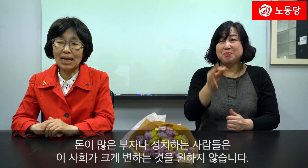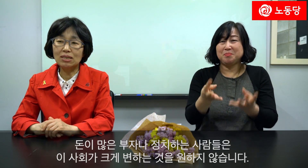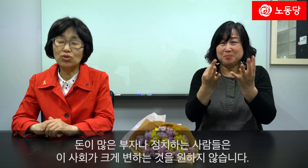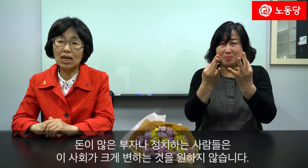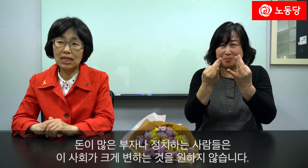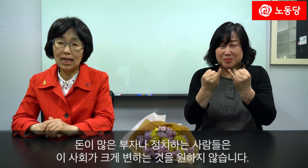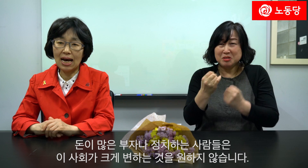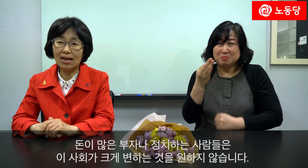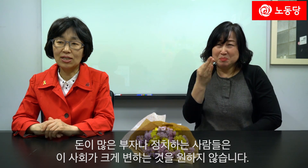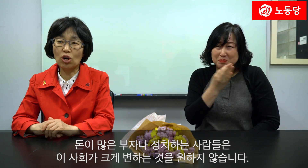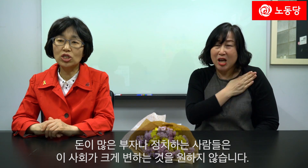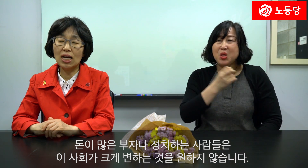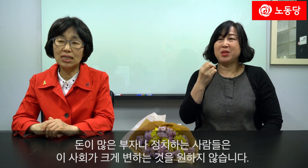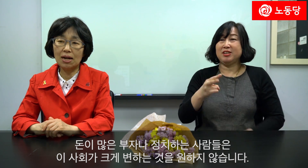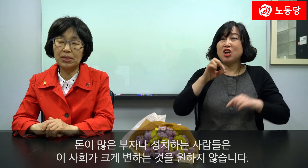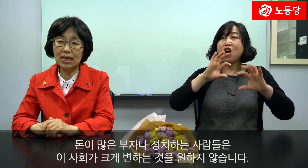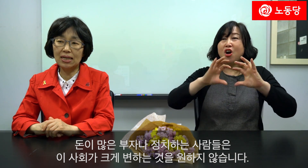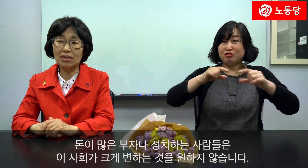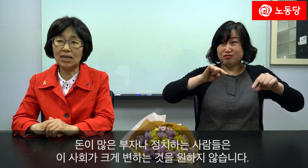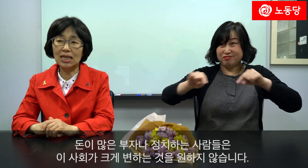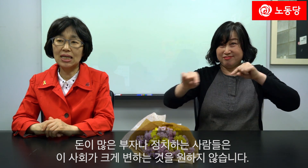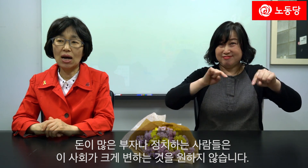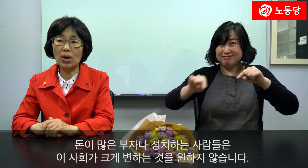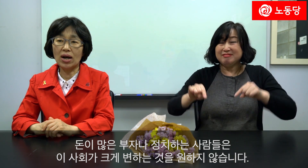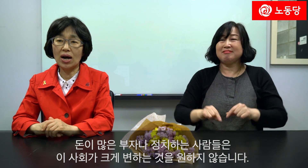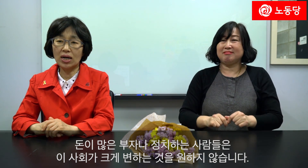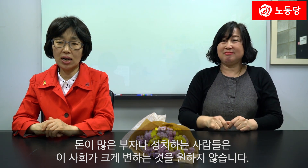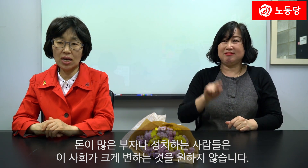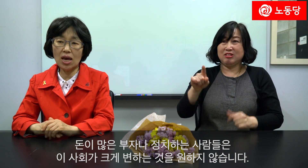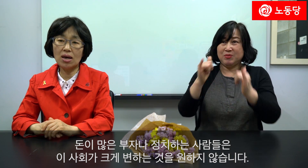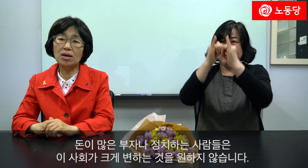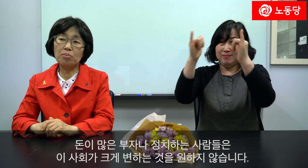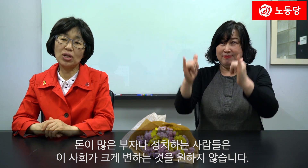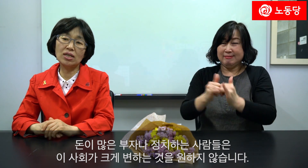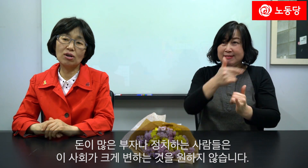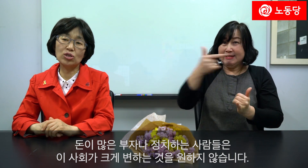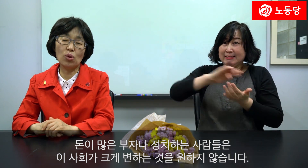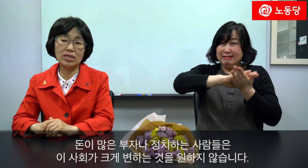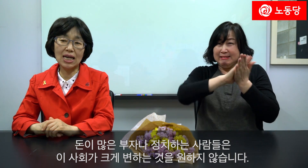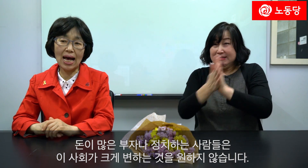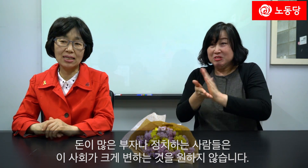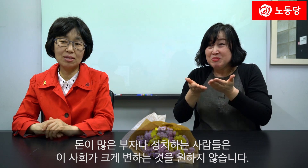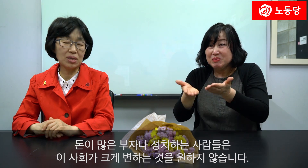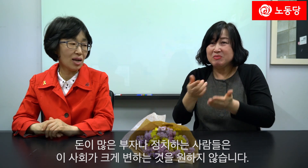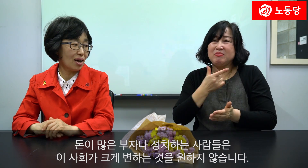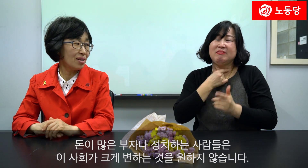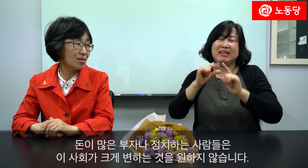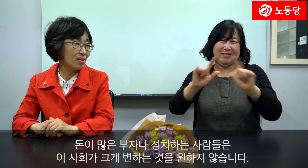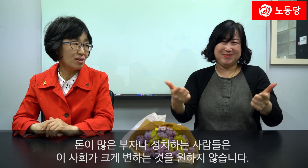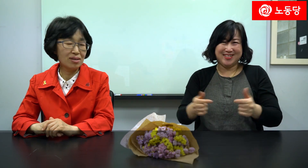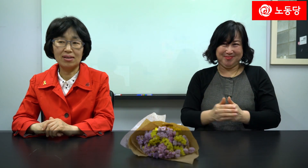돈이 많은 부자들이나 정치하는 사람들은 이 사회가 크게 변하는 것을 원치